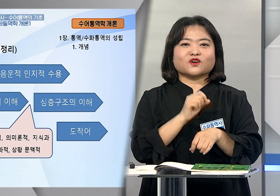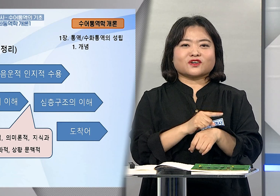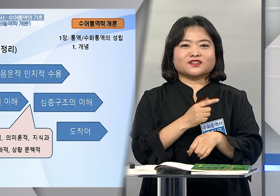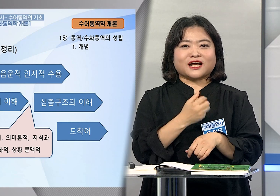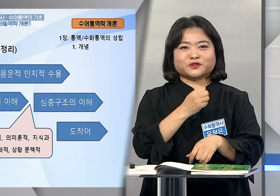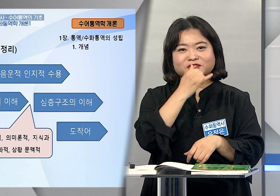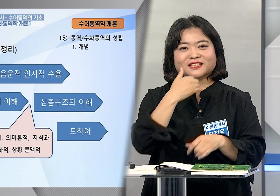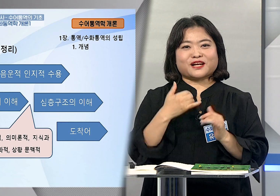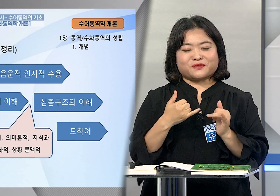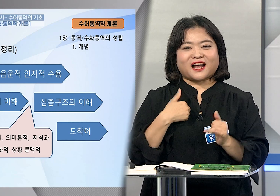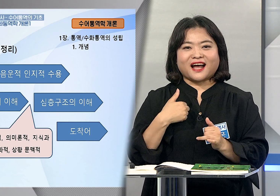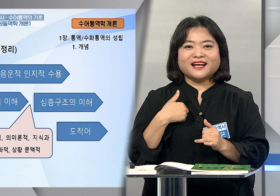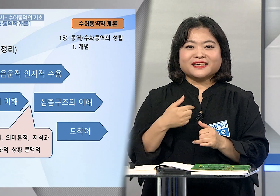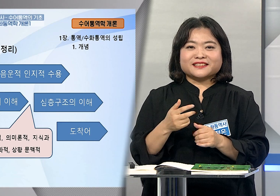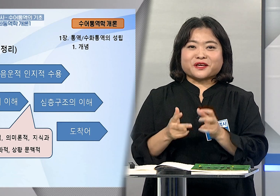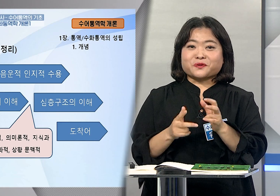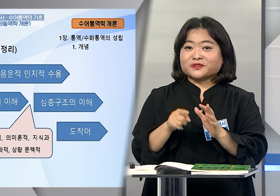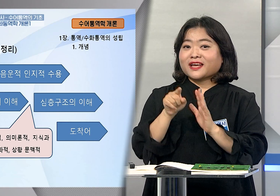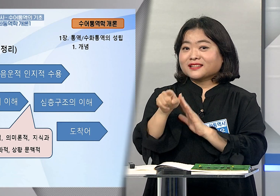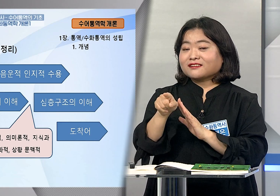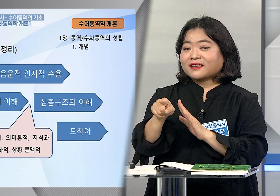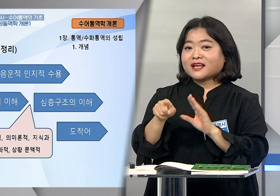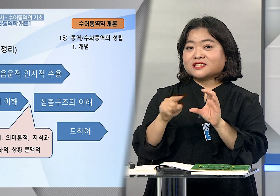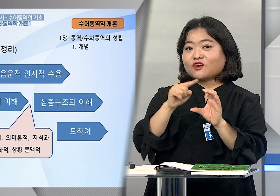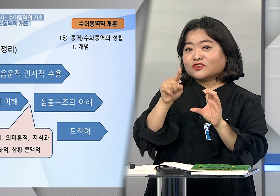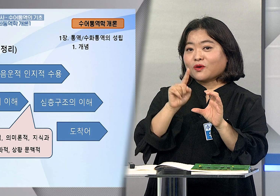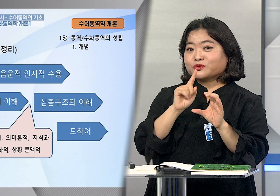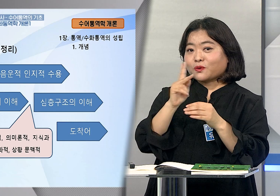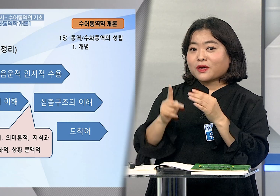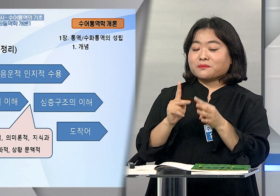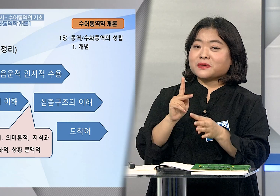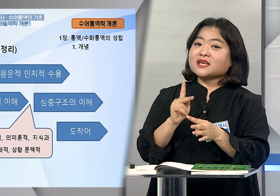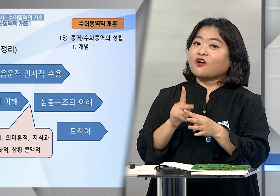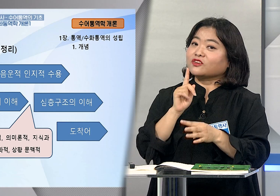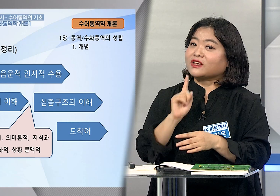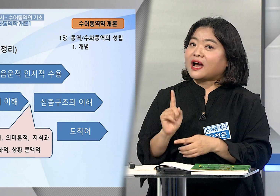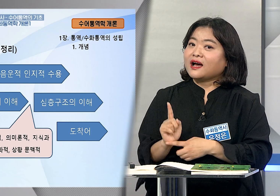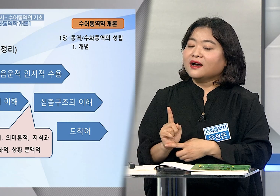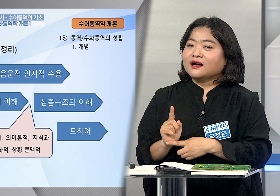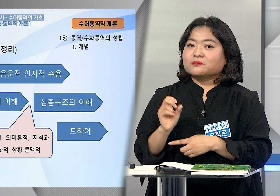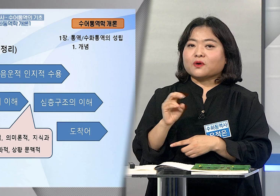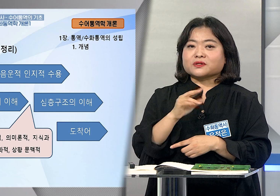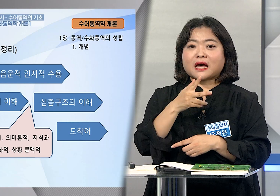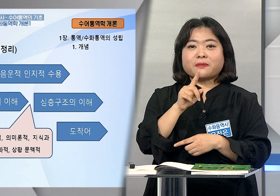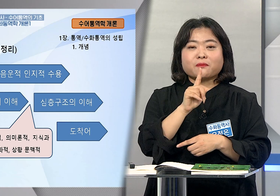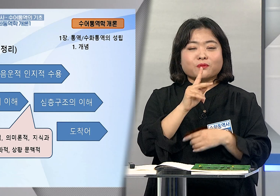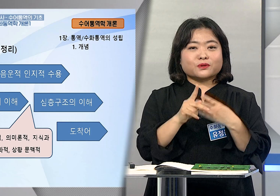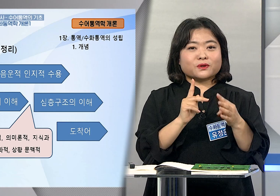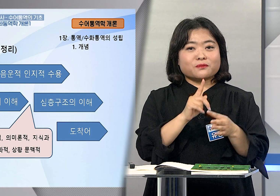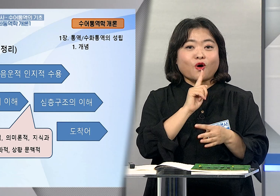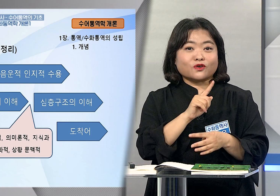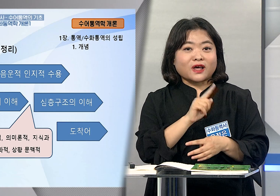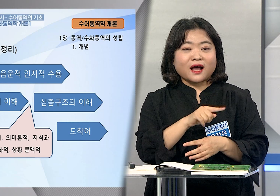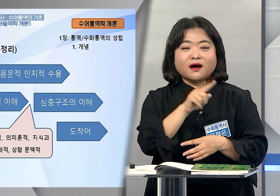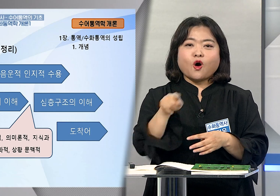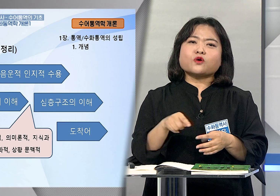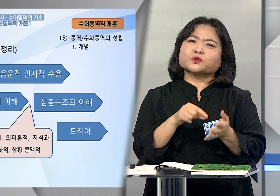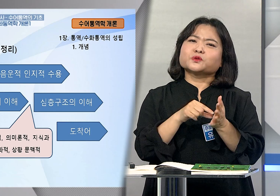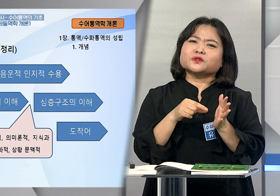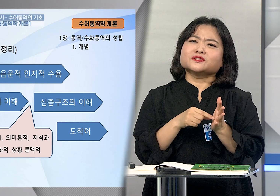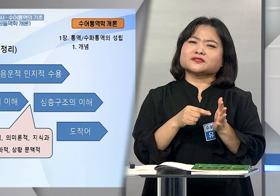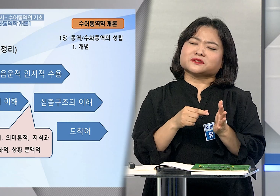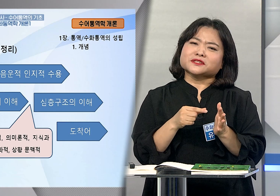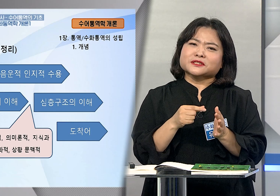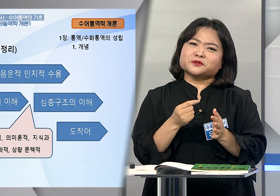계열의 성격을 가지고 있는 사람이라 공대에 그렇게 C 언어, 프로그래밍 언어나 뭐 자바, 뭐 프로그래밍 언어나